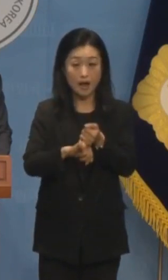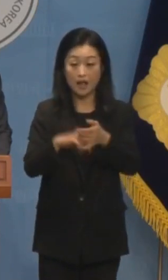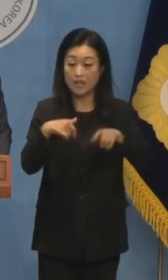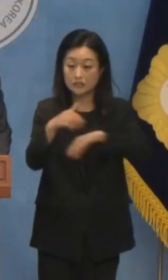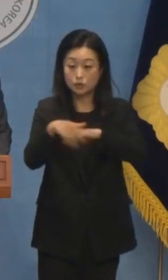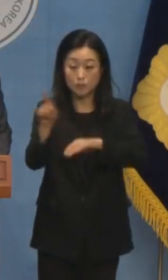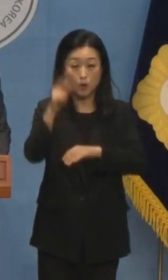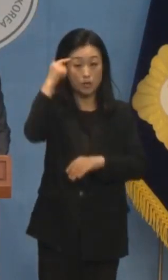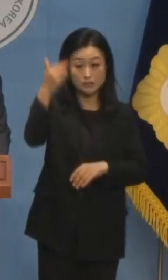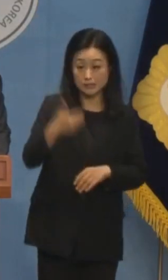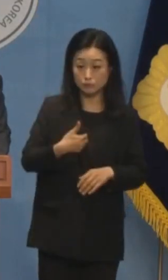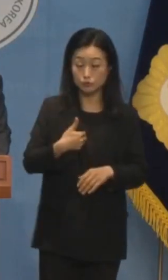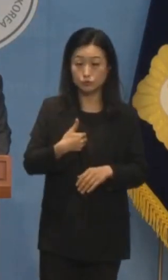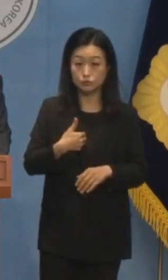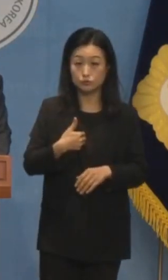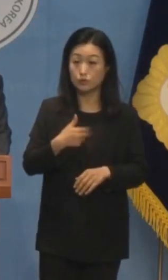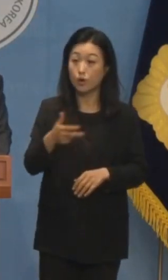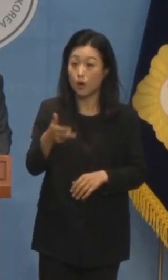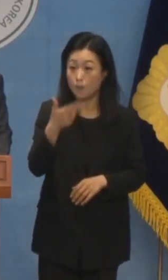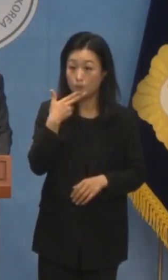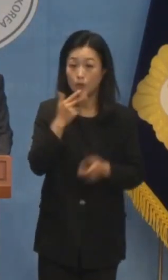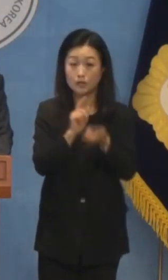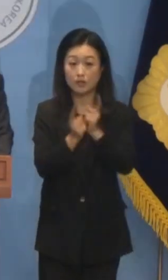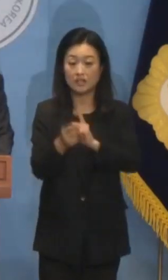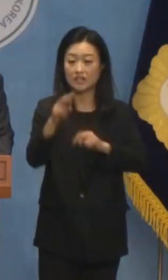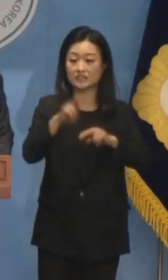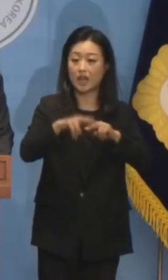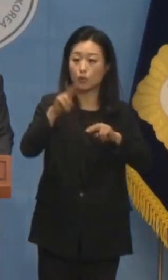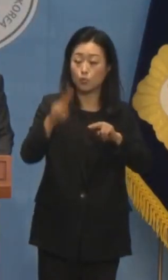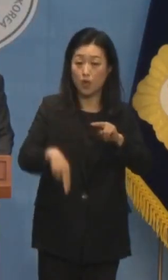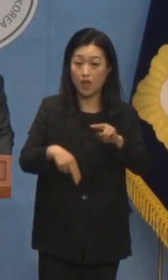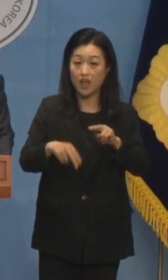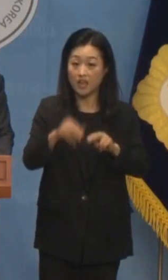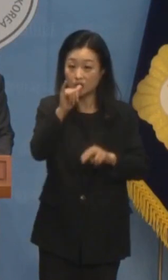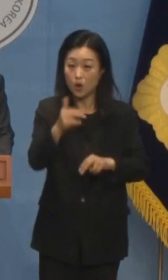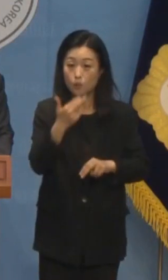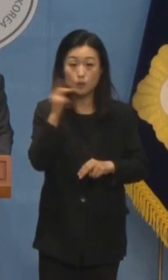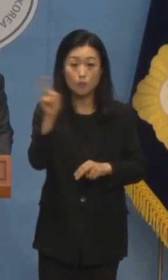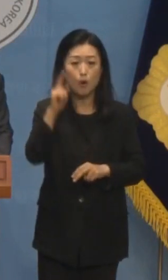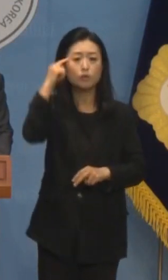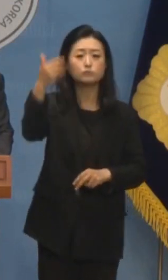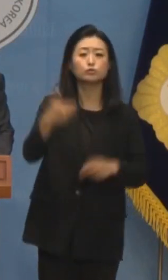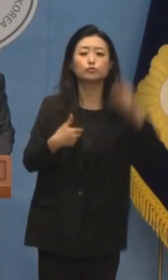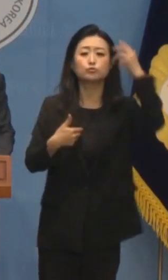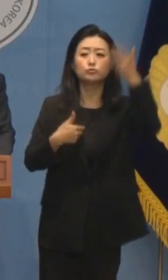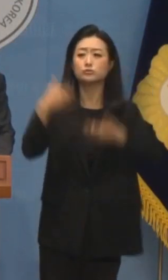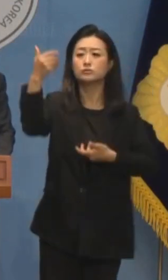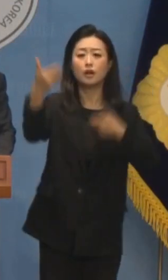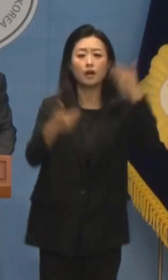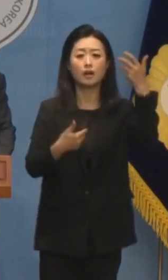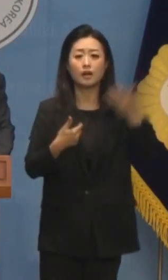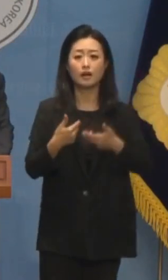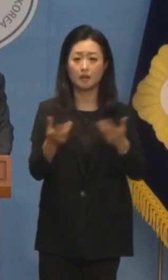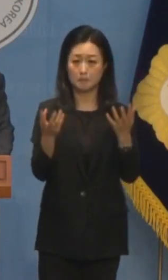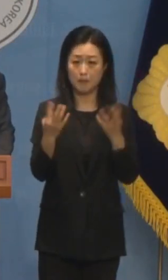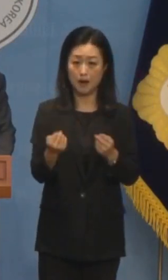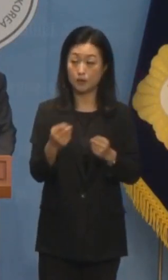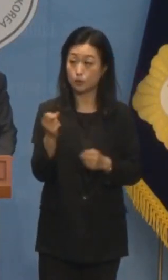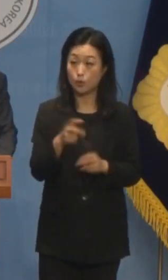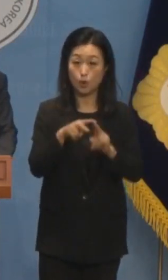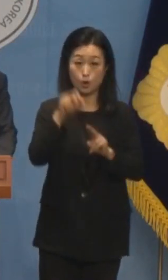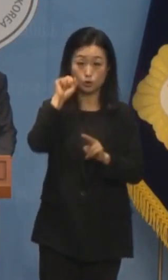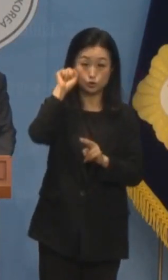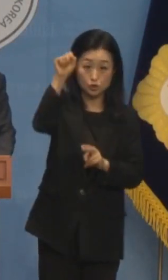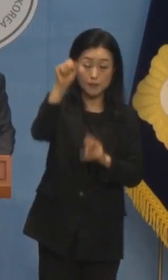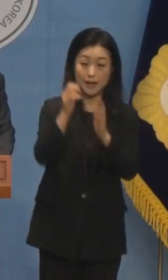먼저 사퇴 여부를 묻는 촌극까지 일어나고 있습니다. 또한 함께 출마한